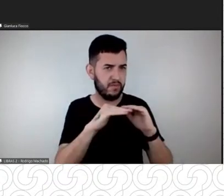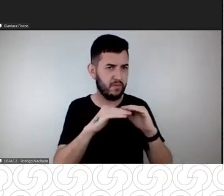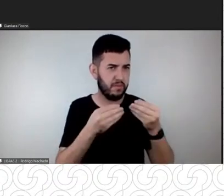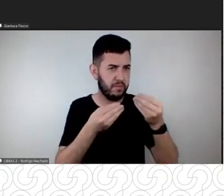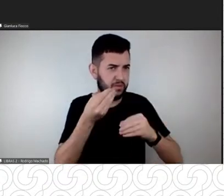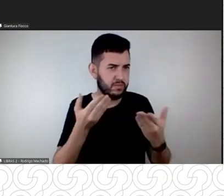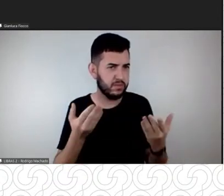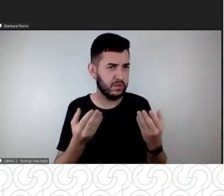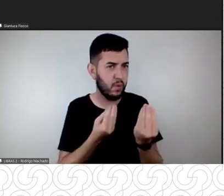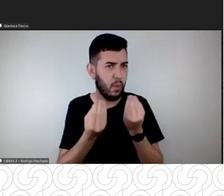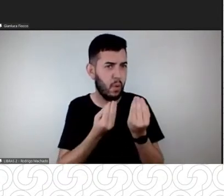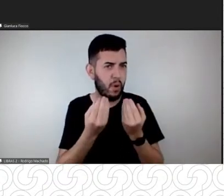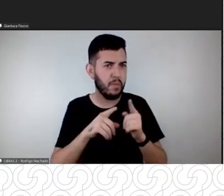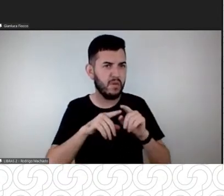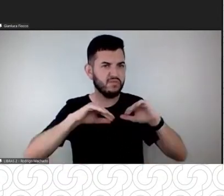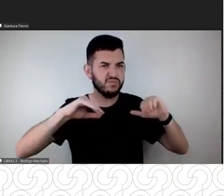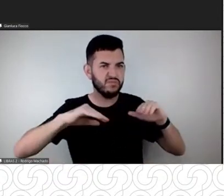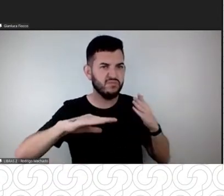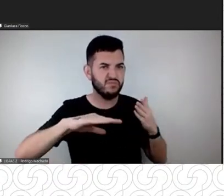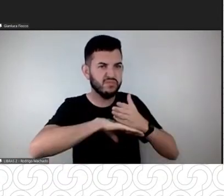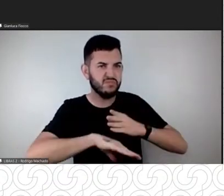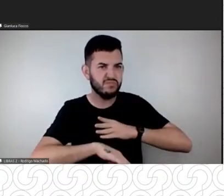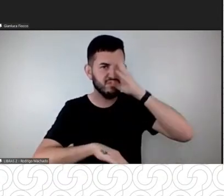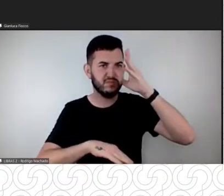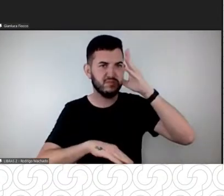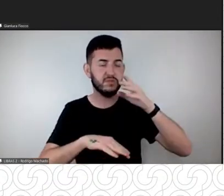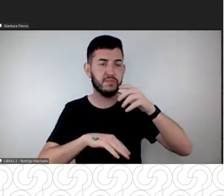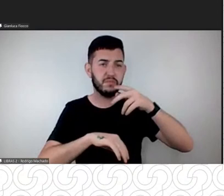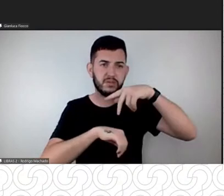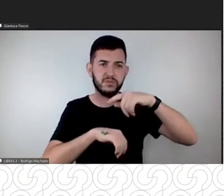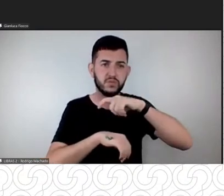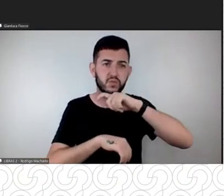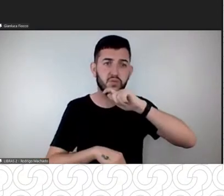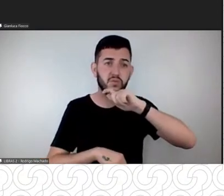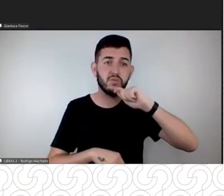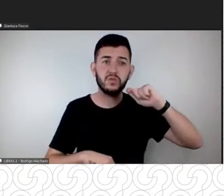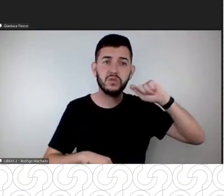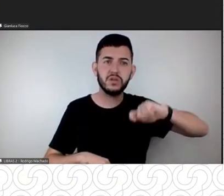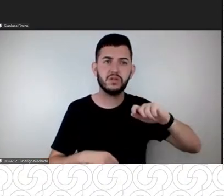traz para esse pensamento comunista? Outra pergunta.